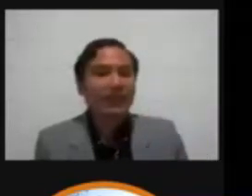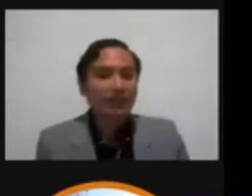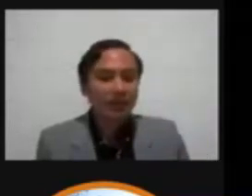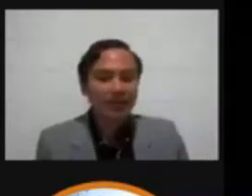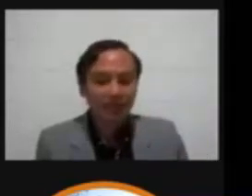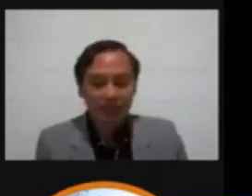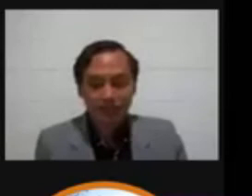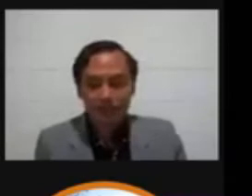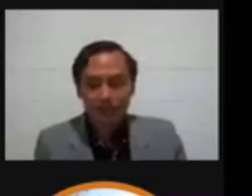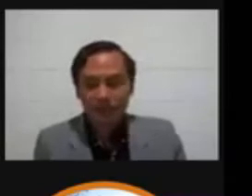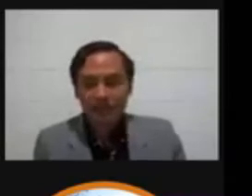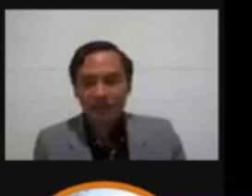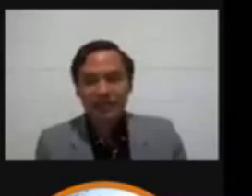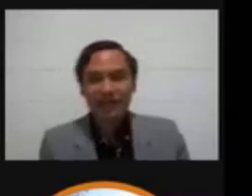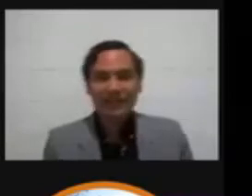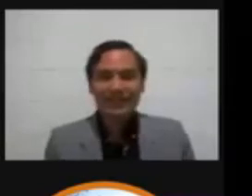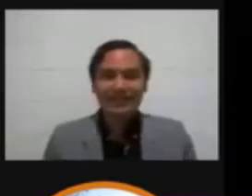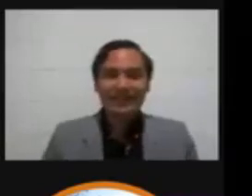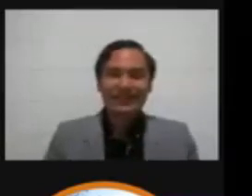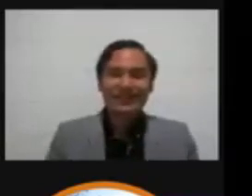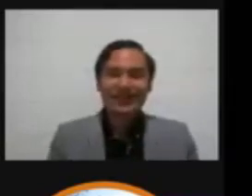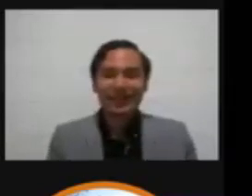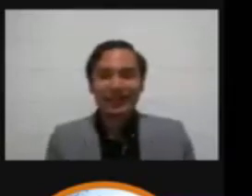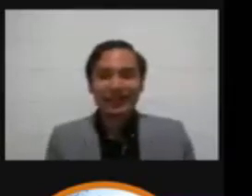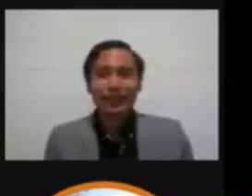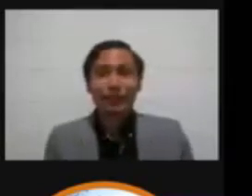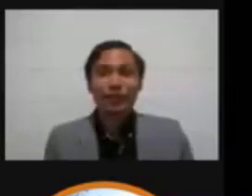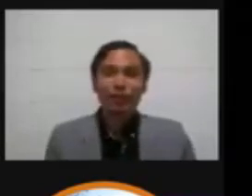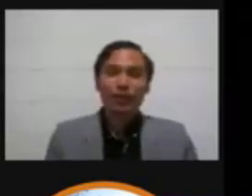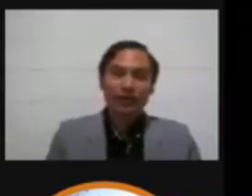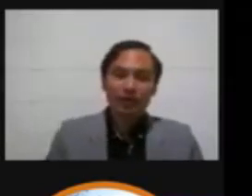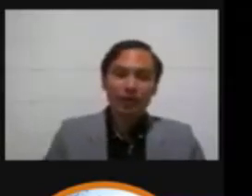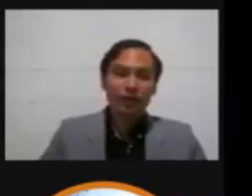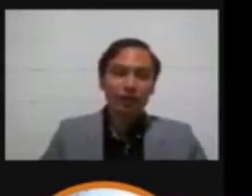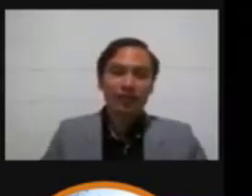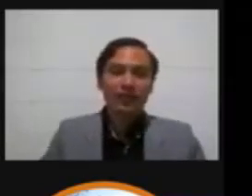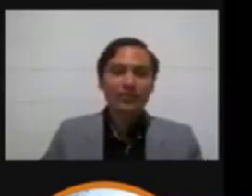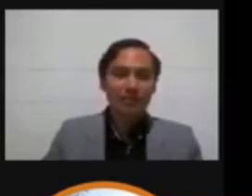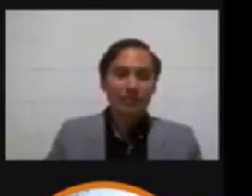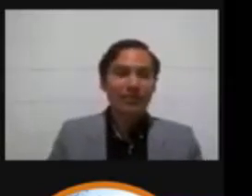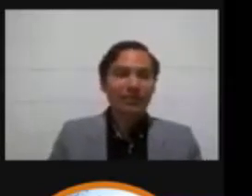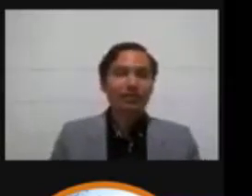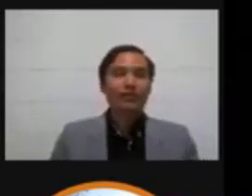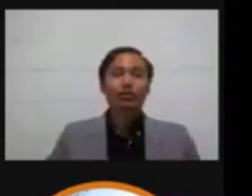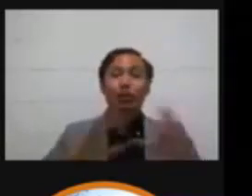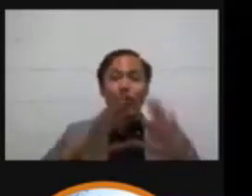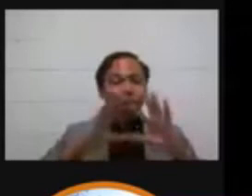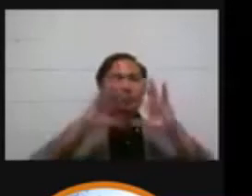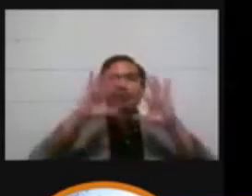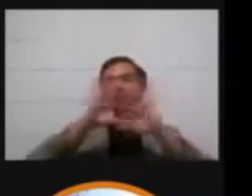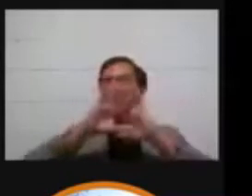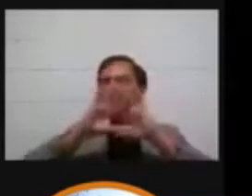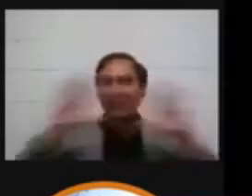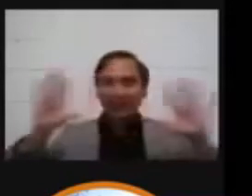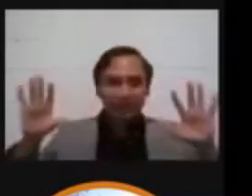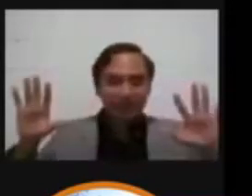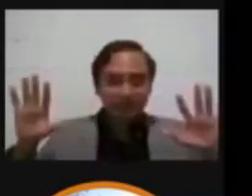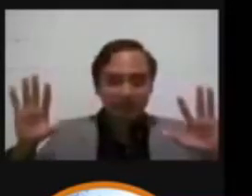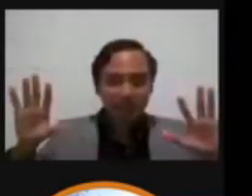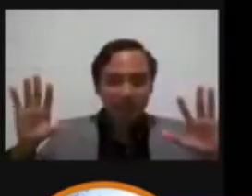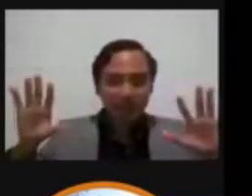de tener algún tipo de discapacidad. Entonces, a veces ese es un poco paradójico porque estoy mencionando que todos